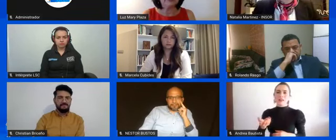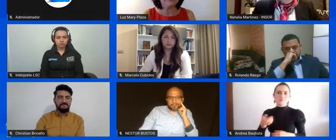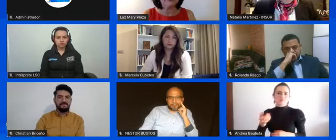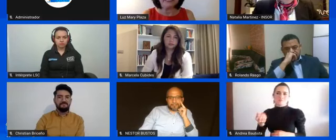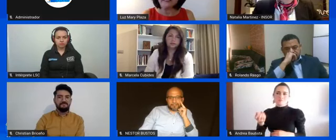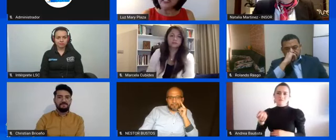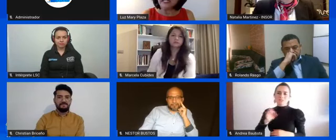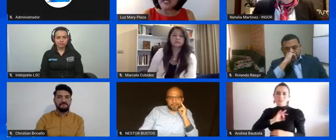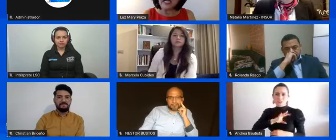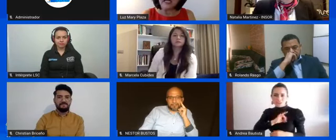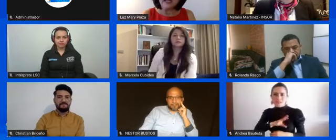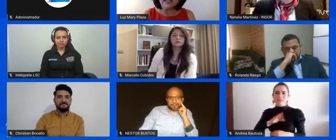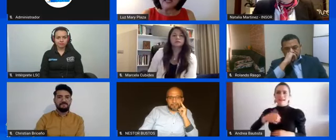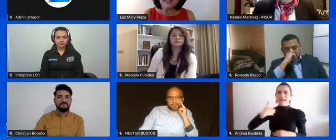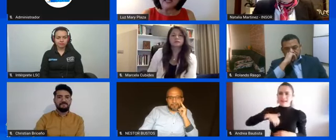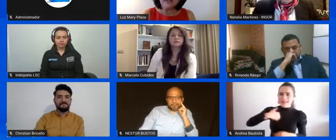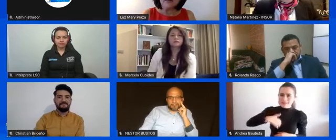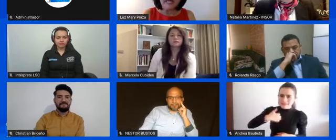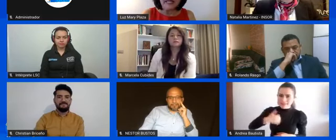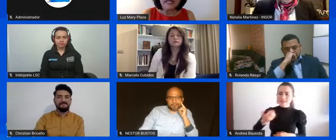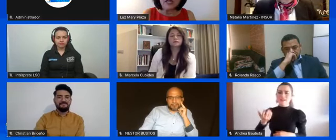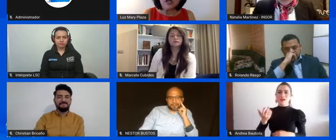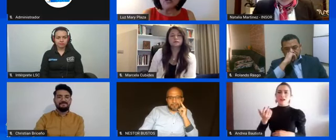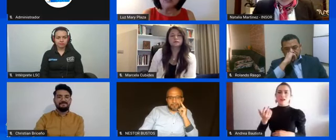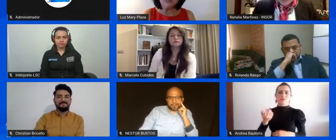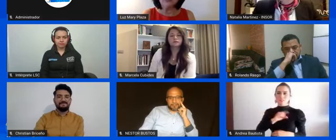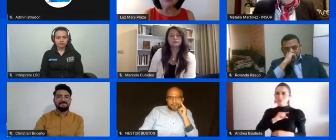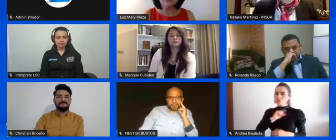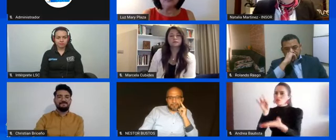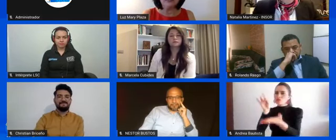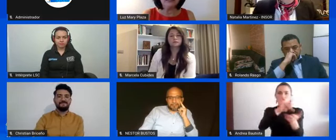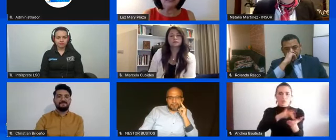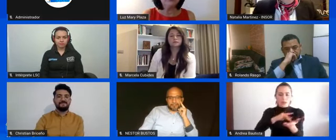Chile, Argentina, México,